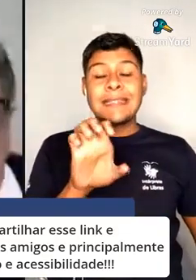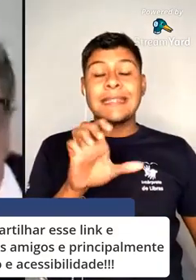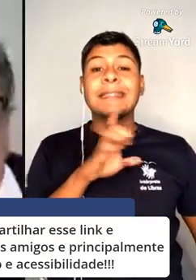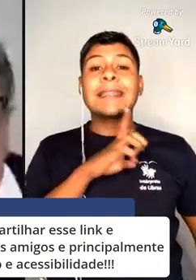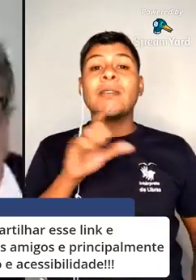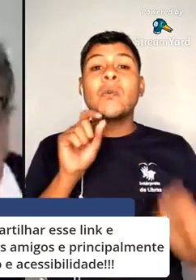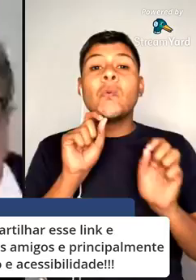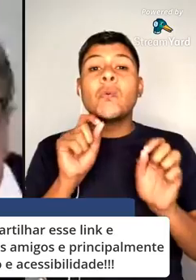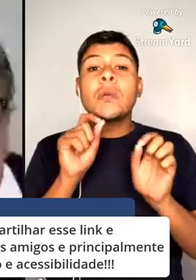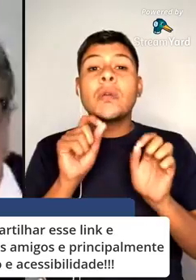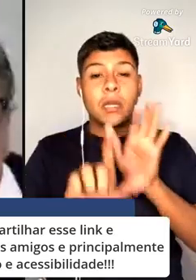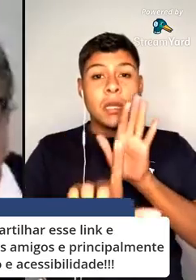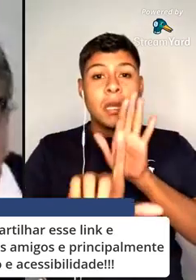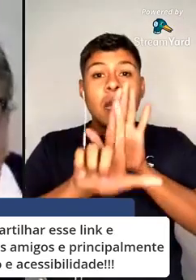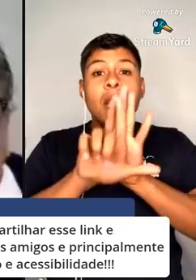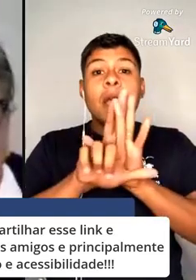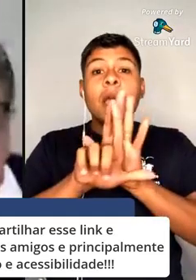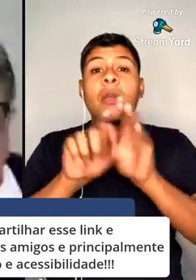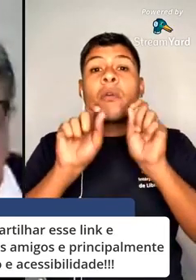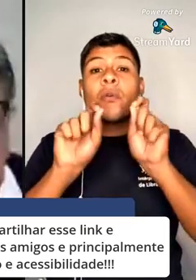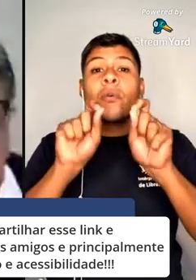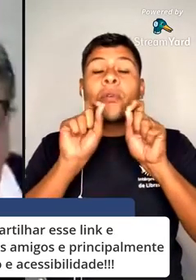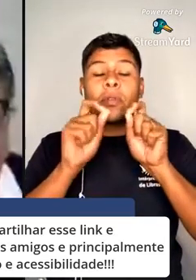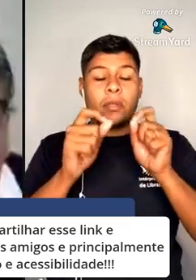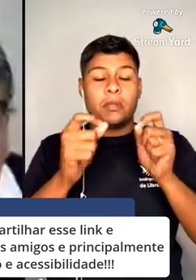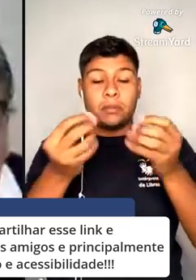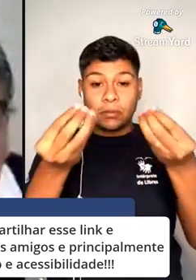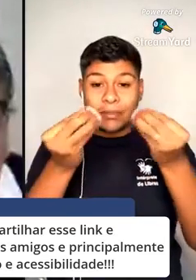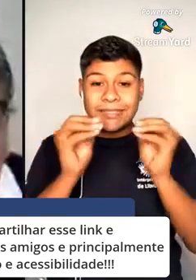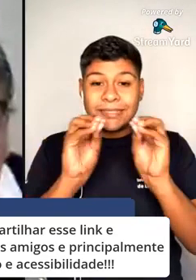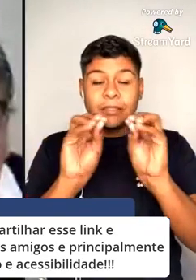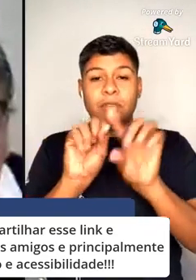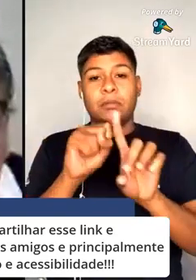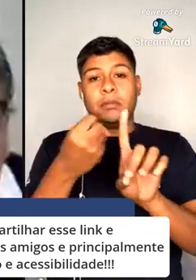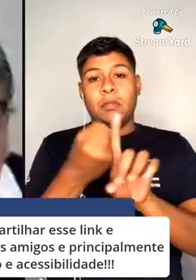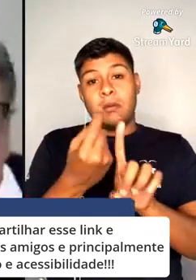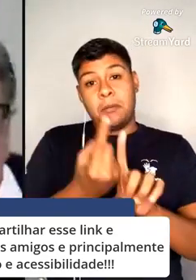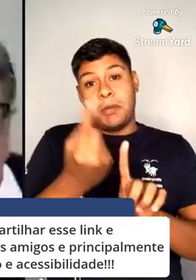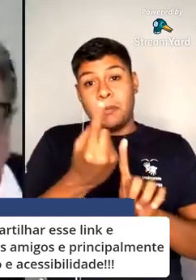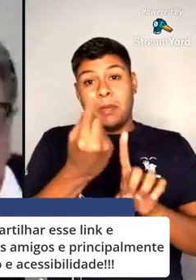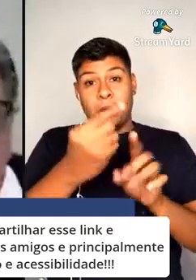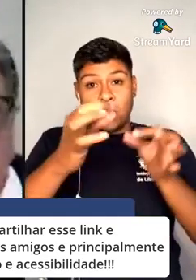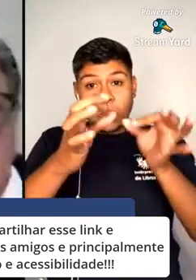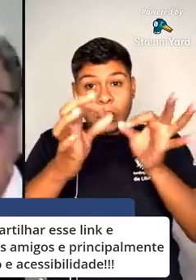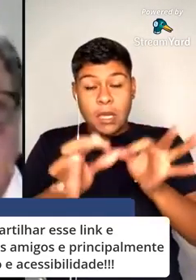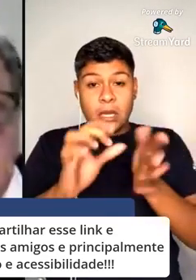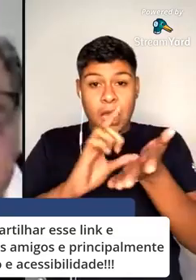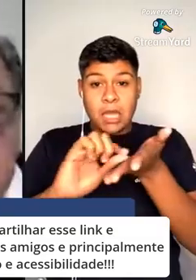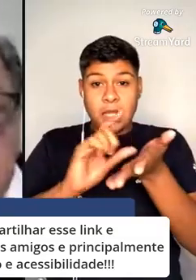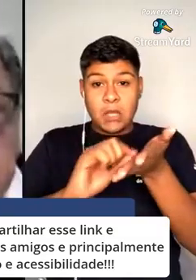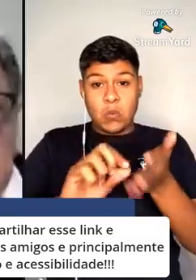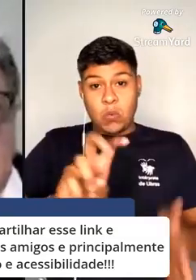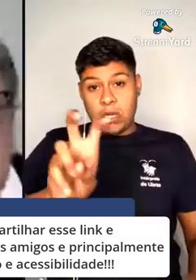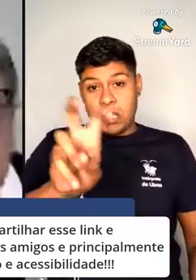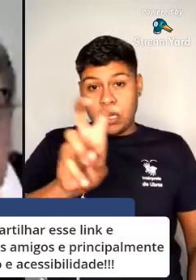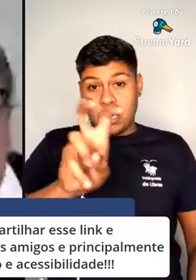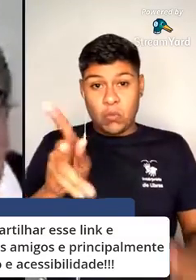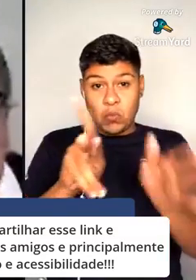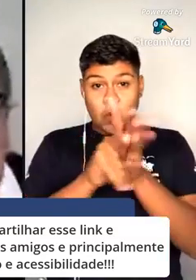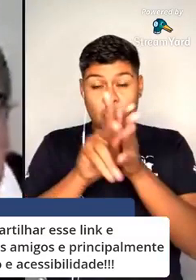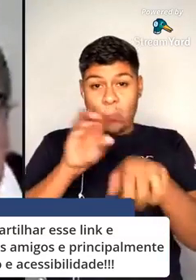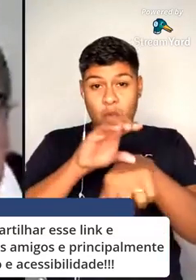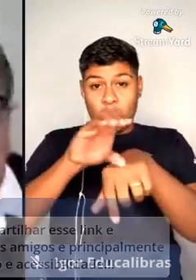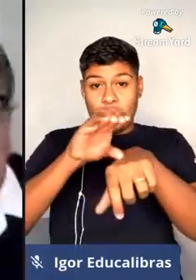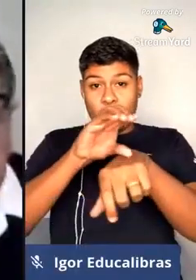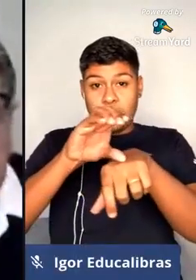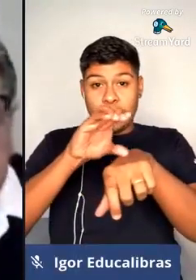os dispositivos de aplicação social, primeiro aqueles legais, né, do artigo 5º da Constituição, que